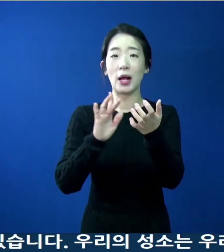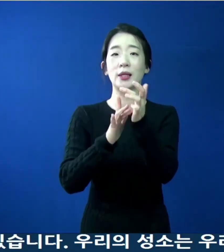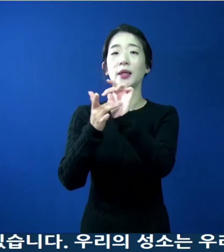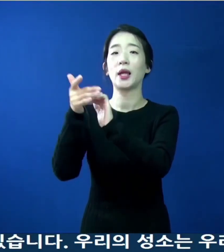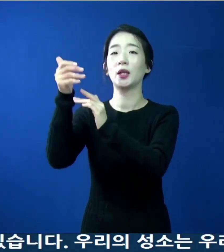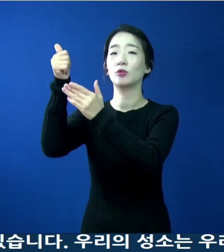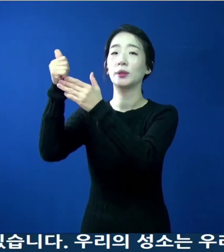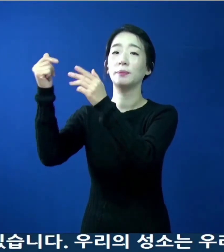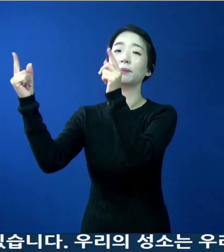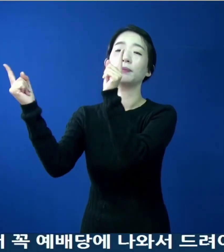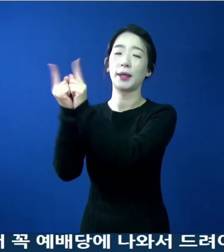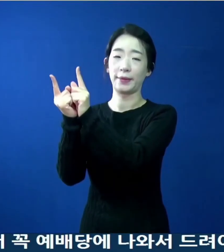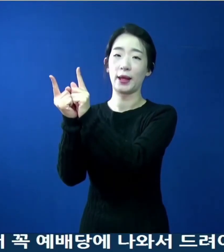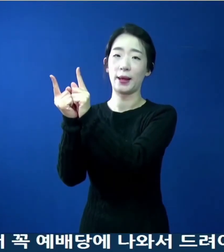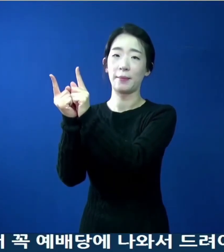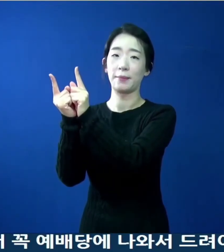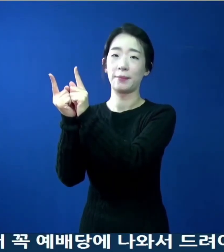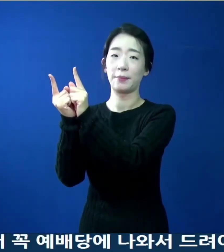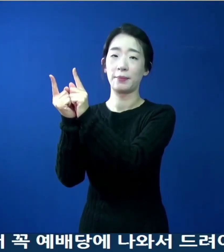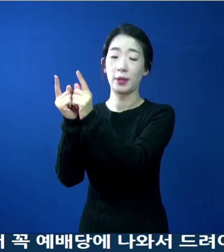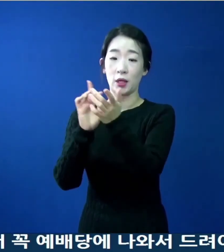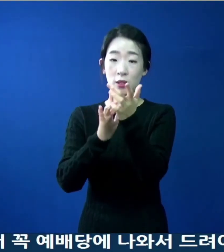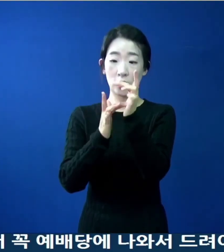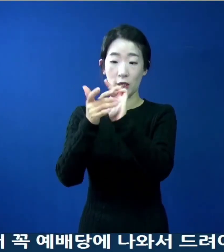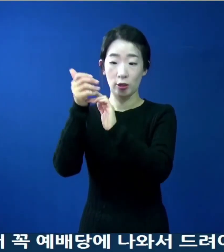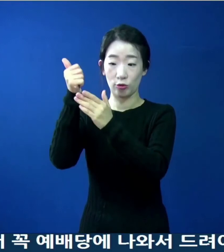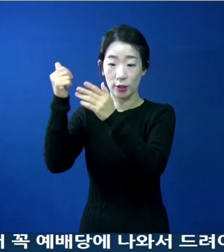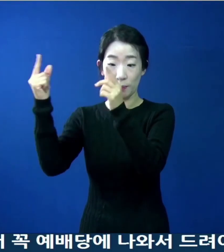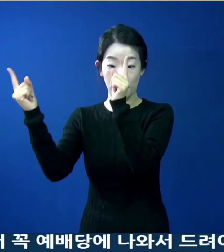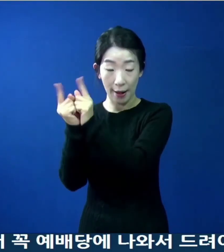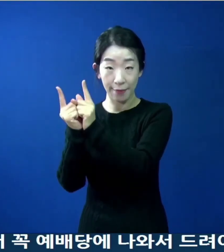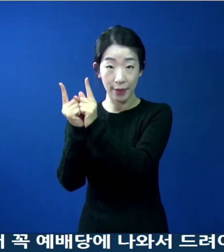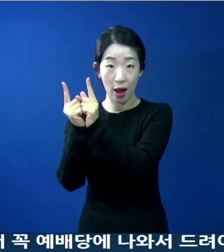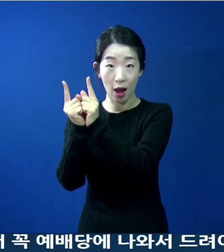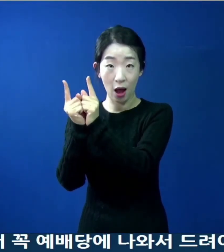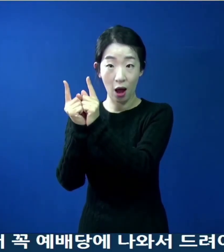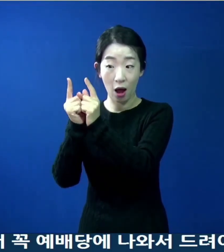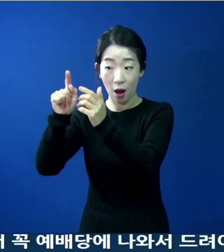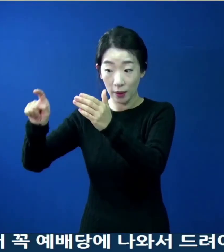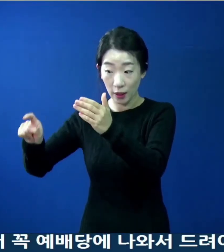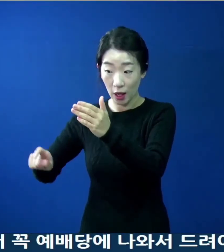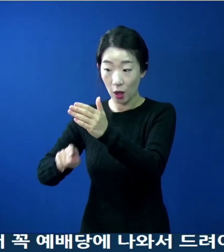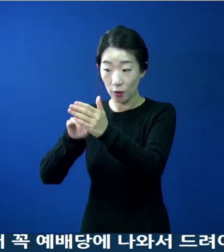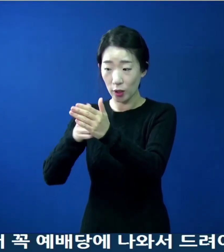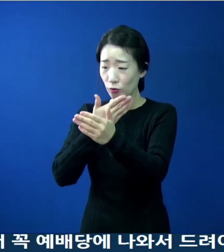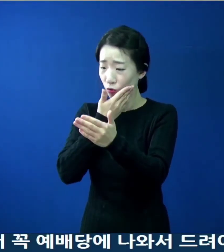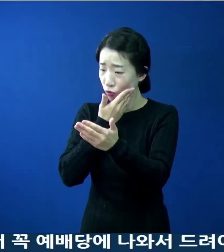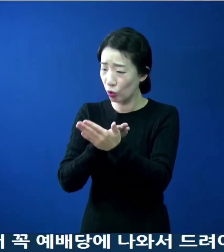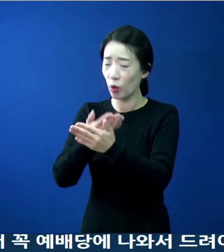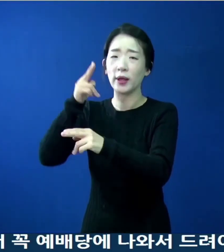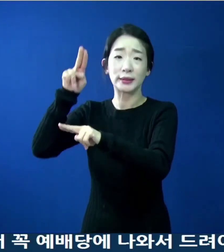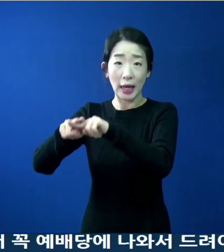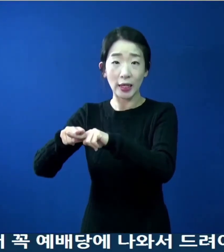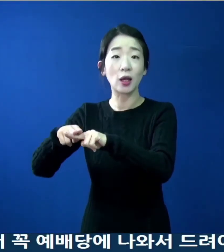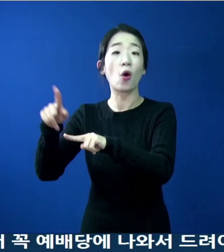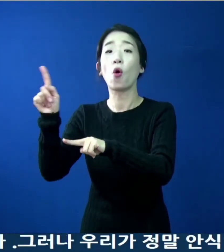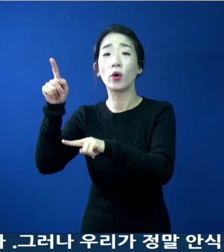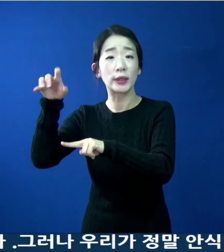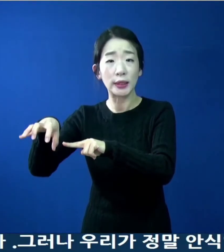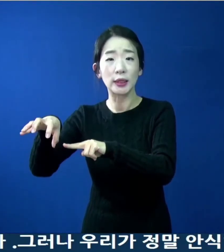만남이지 않습니까? 예수님과의 만남의 가장 중요한 자리가 예배의 자리지